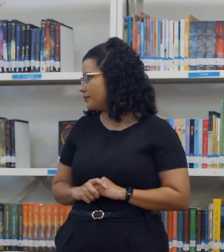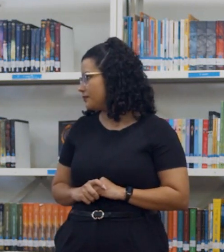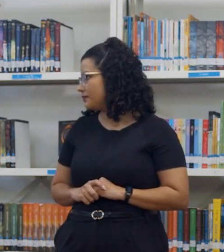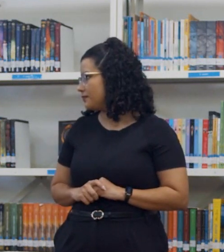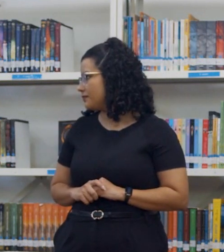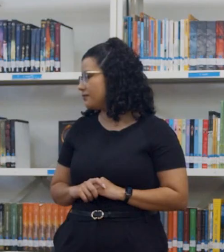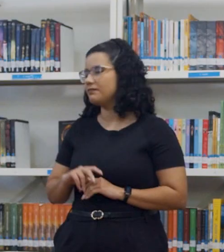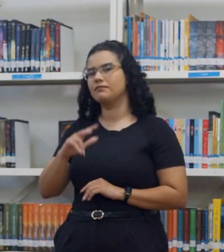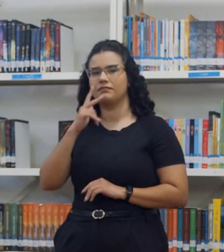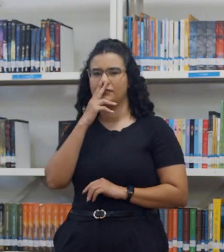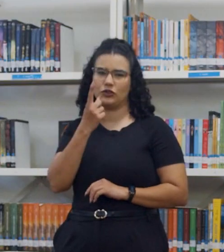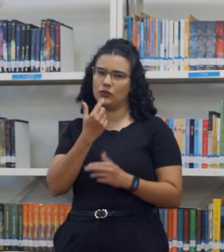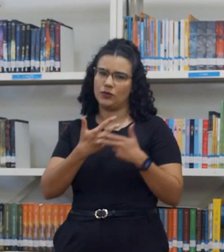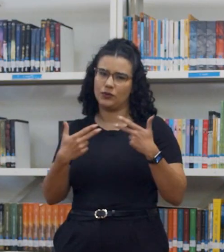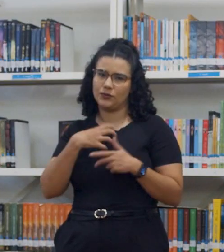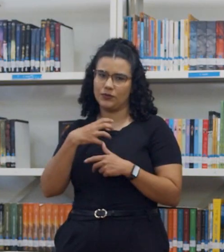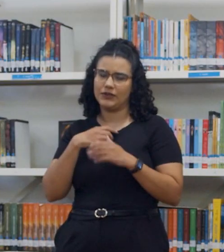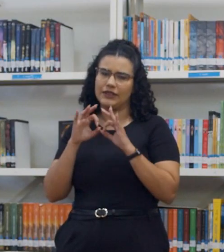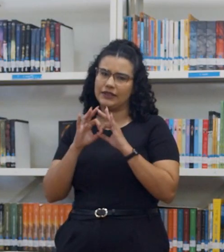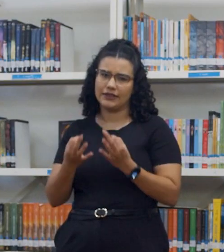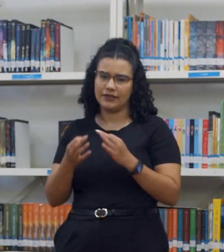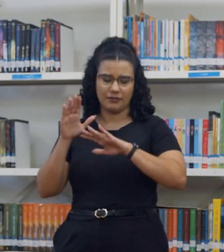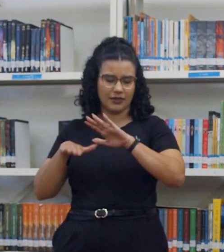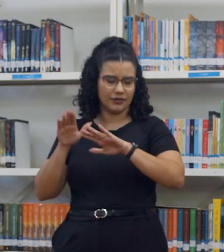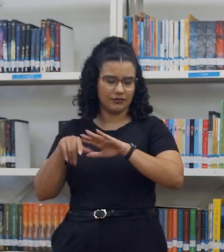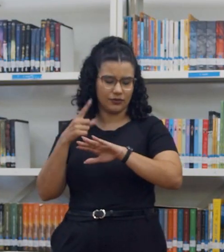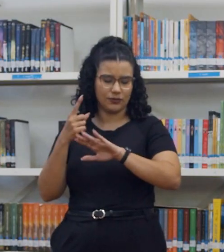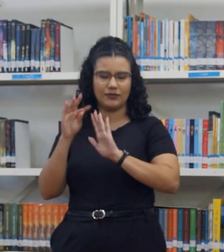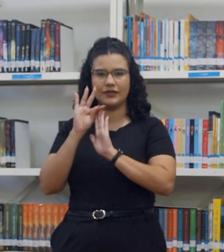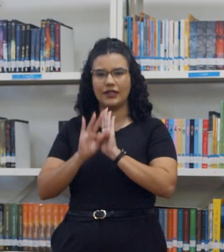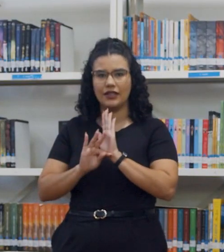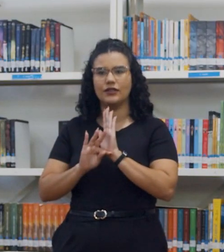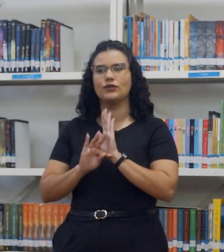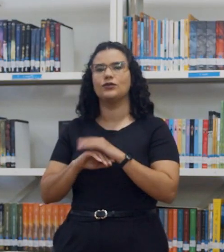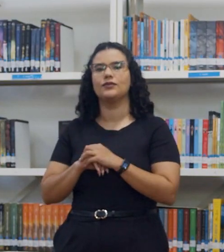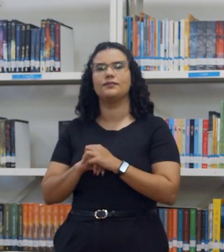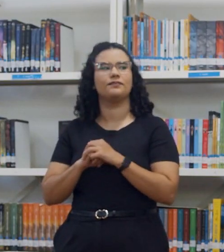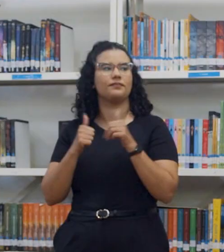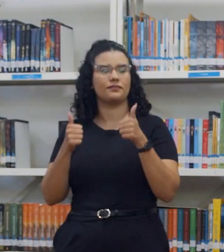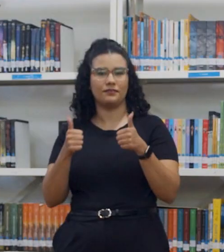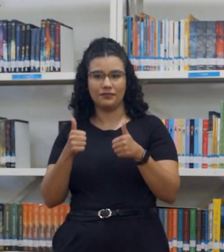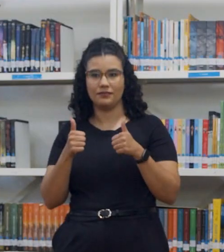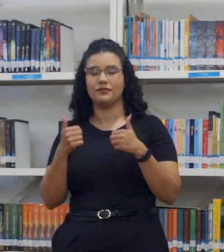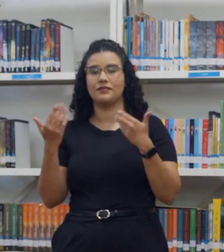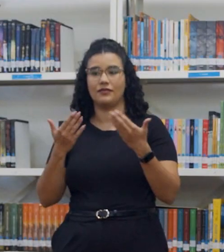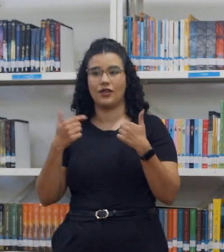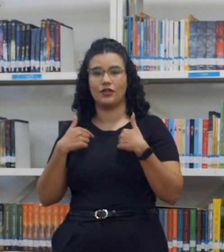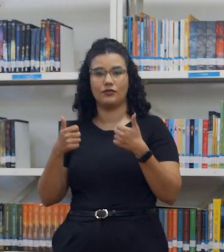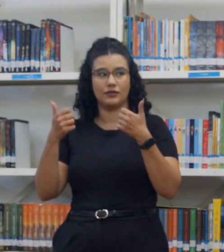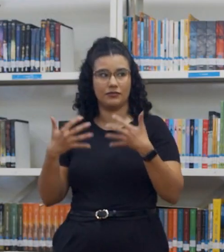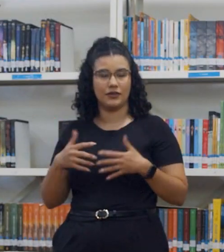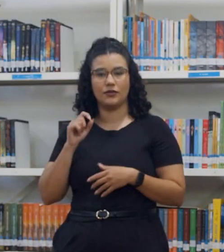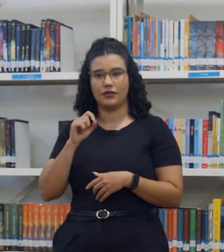Alguma coisa bem simples, talvez uma crônica, talvez um textinho. Beleza. Então nós vamos fazer o seguinte agora.